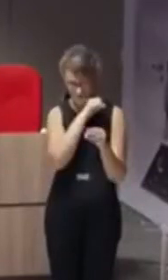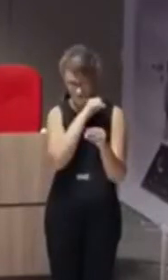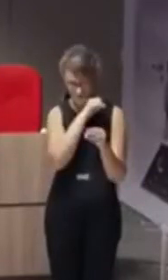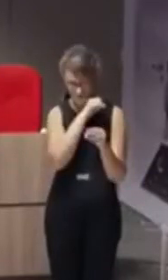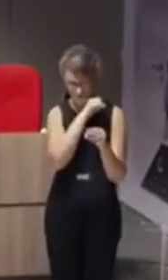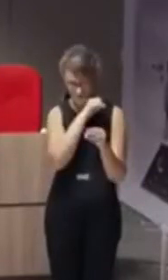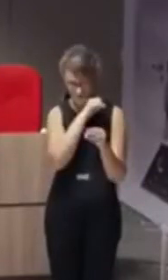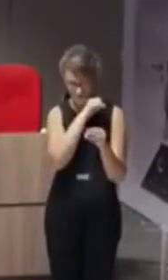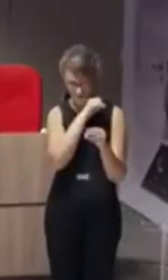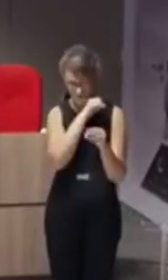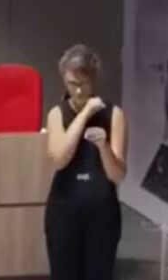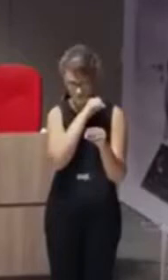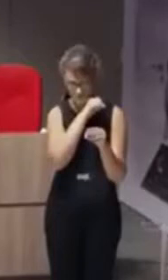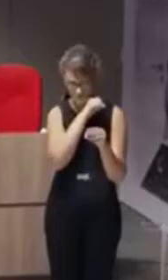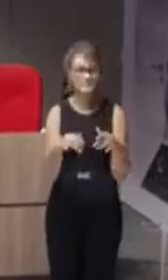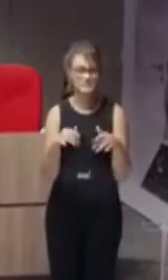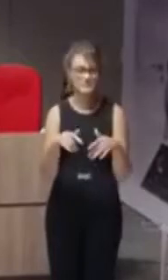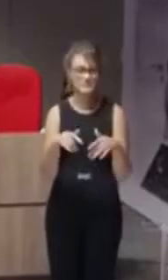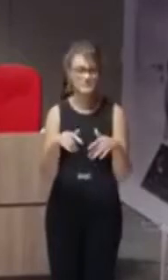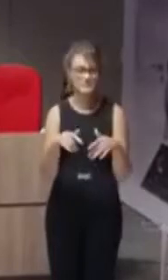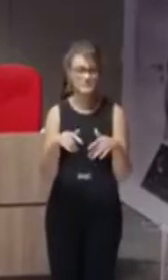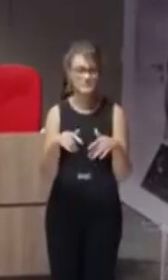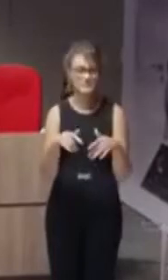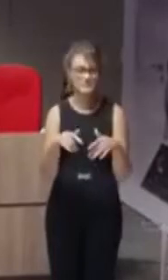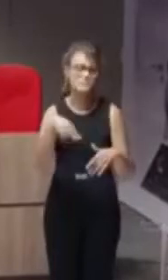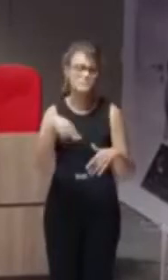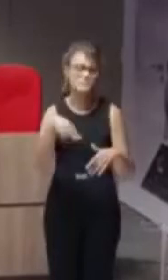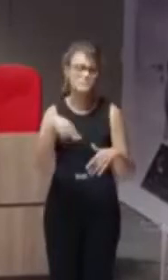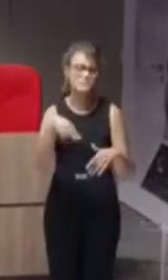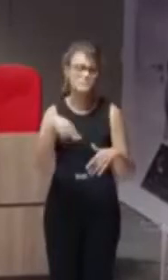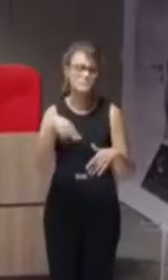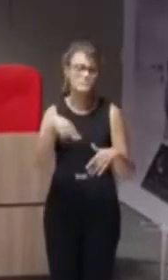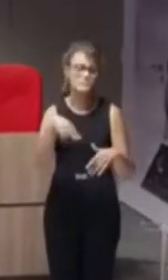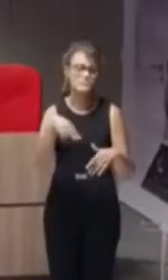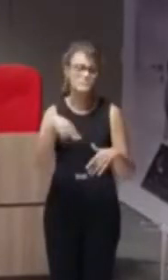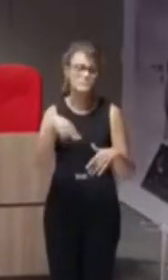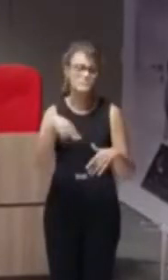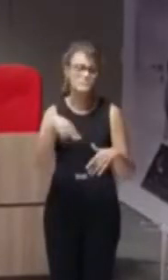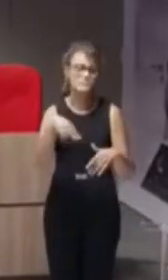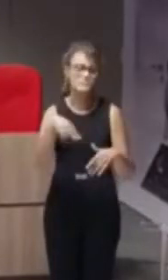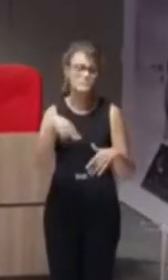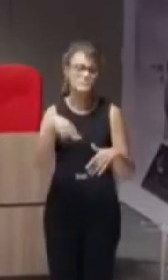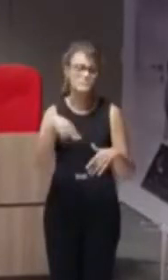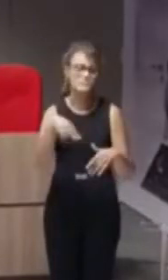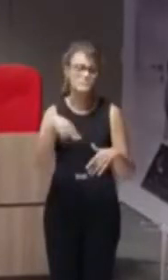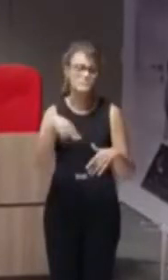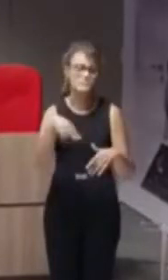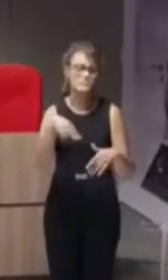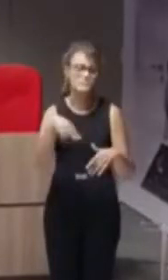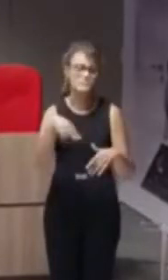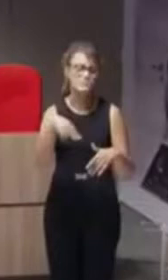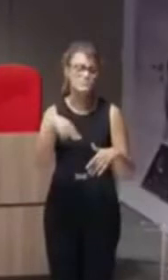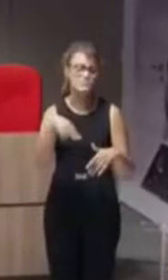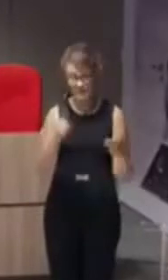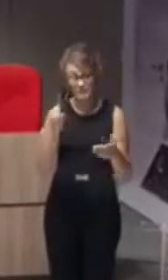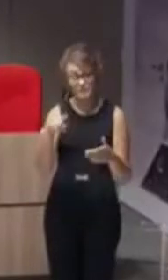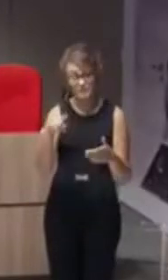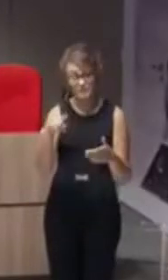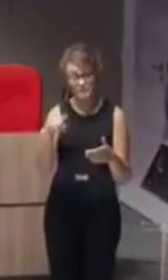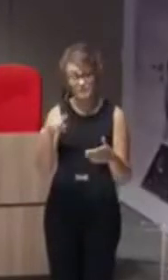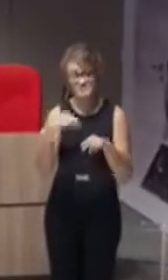grave da nossa quadra histórica de retrocesso de direitos, da importância desse trabalho,